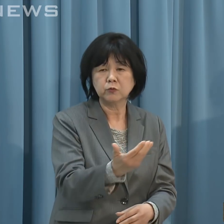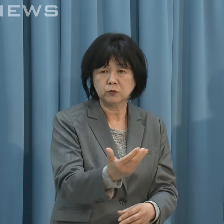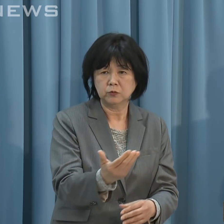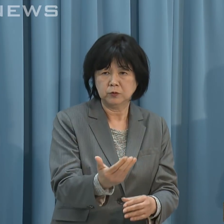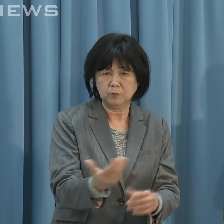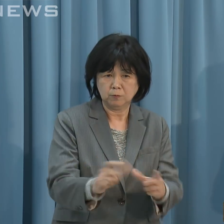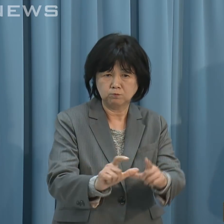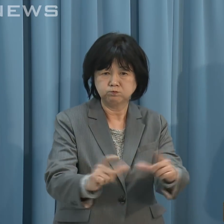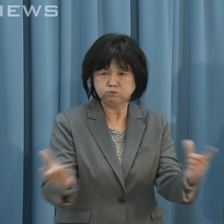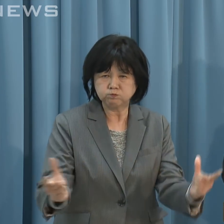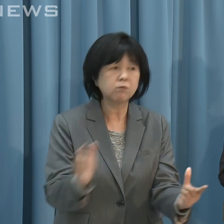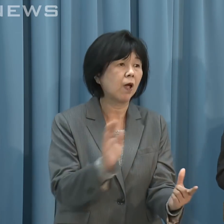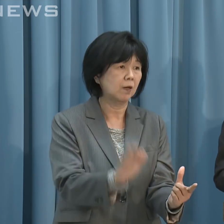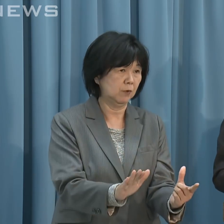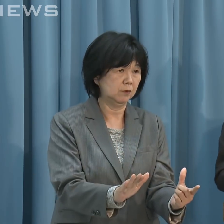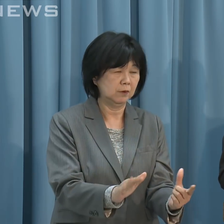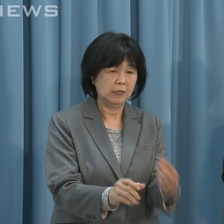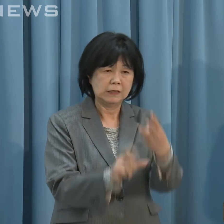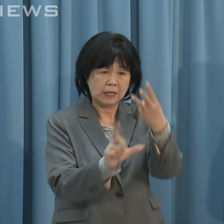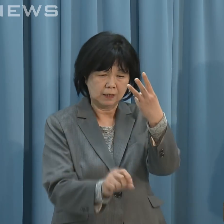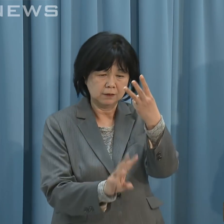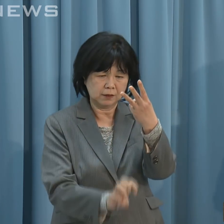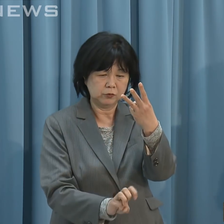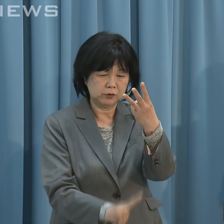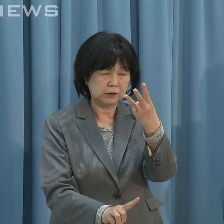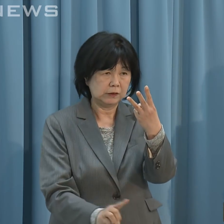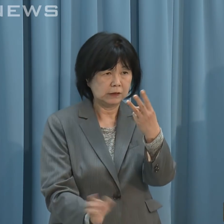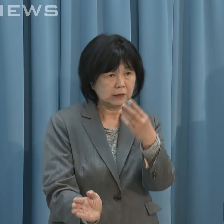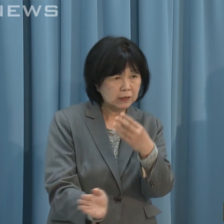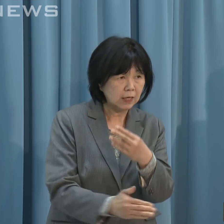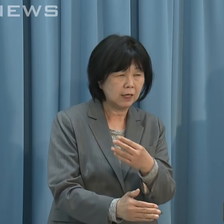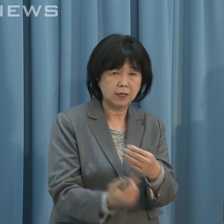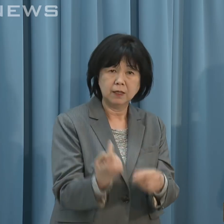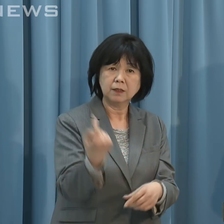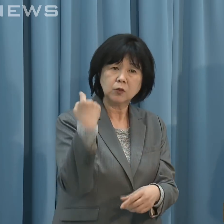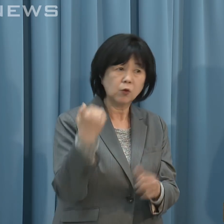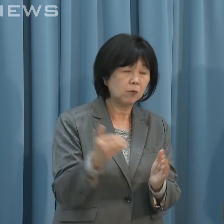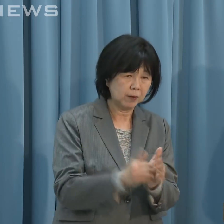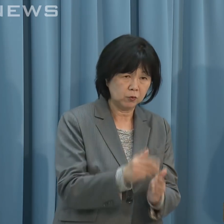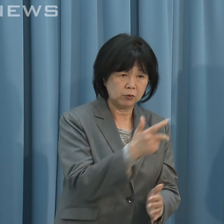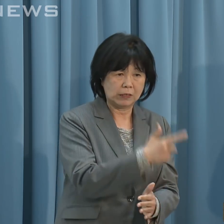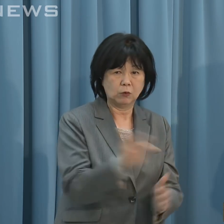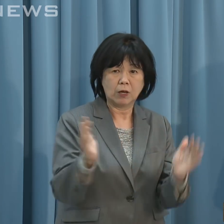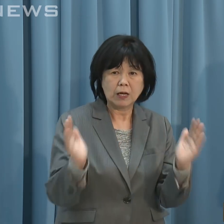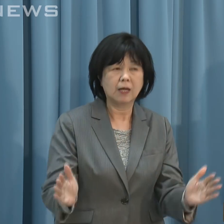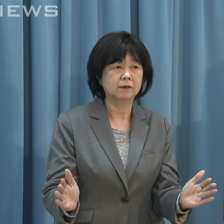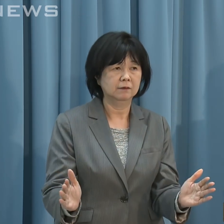増えたわけでございますが、3月31日から、昨日までの7日間で